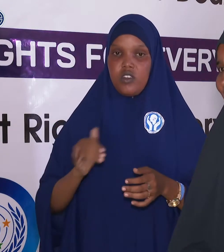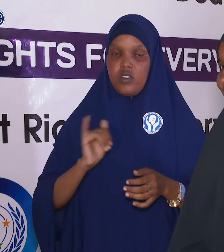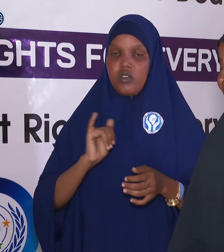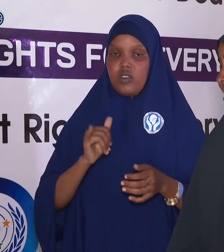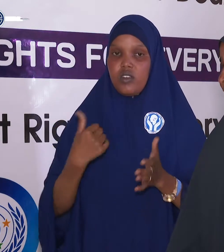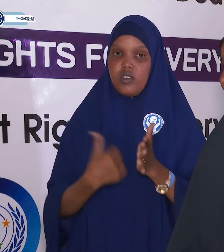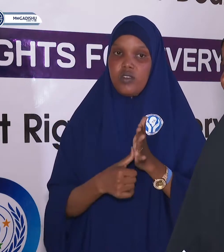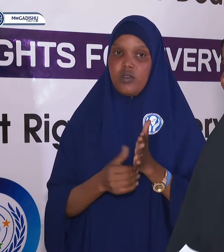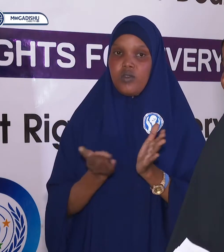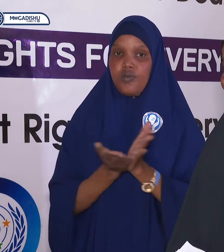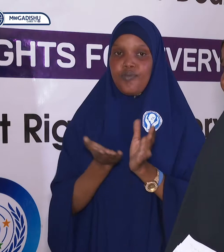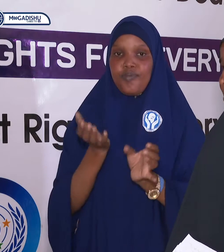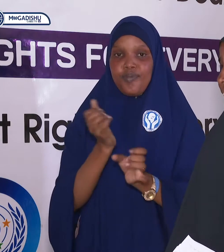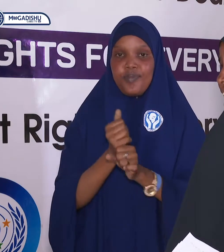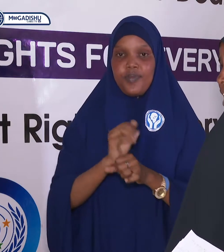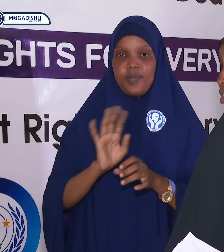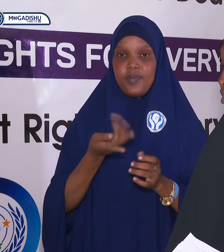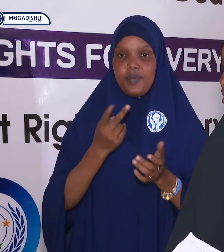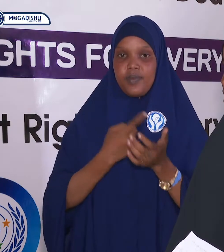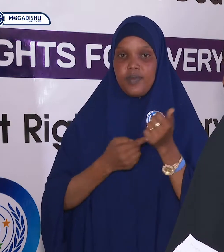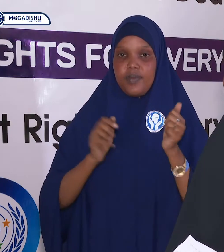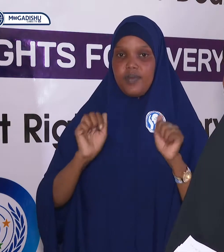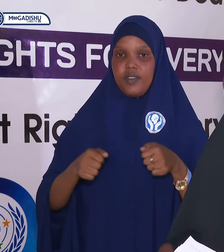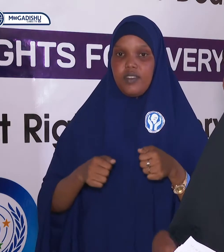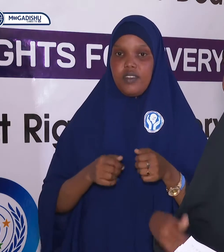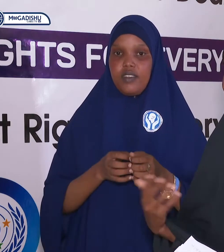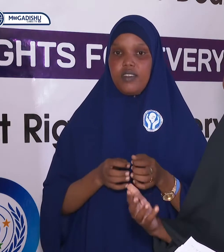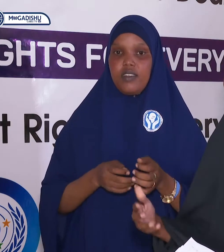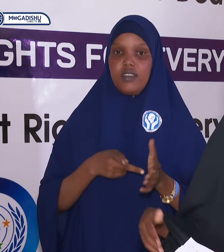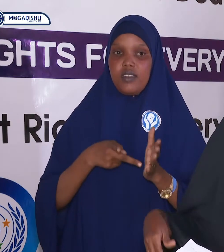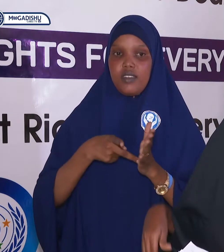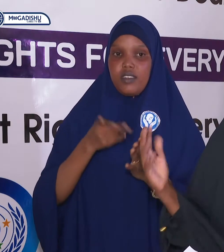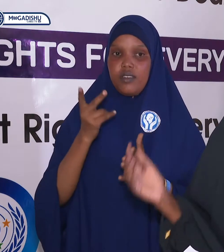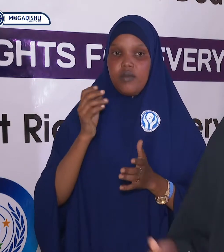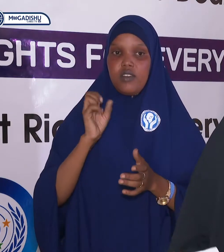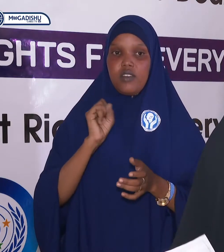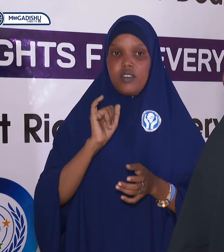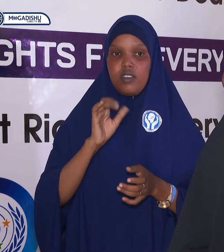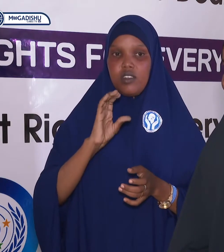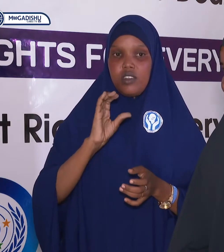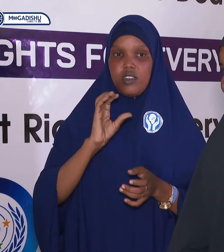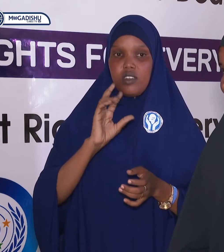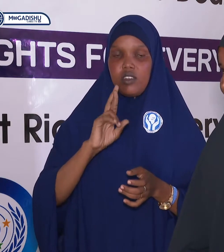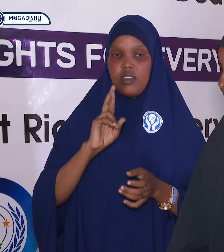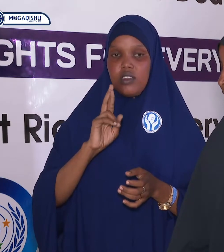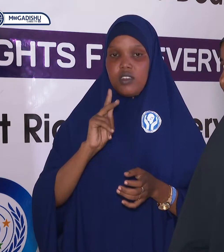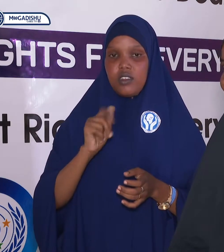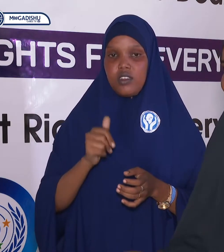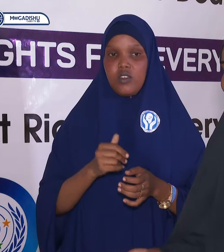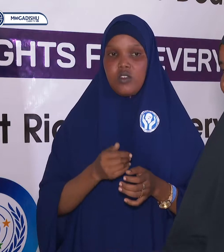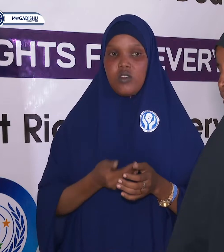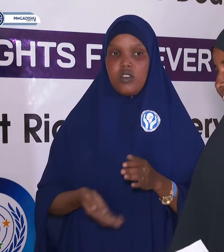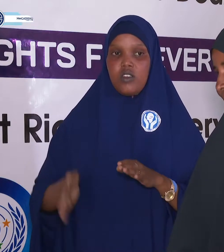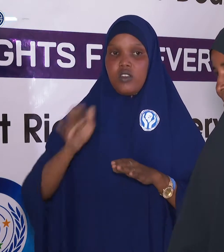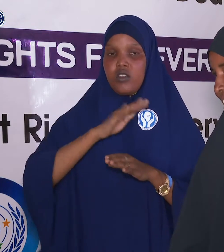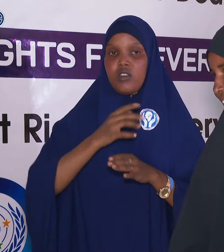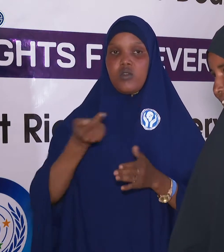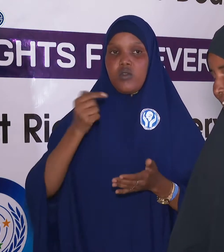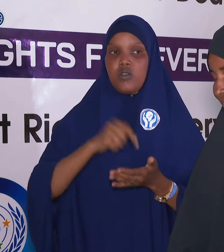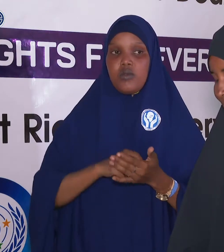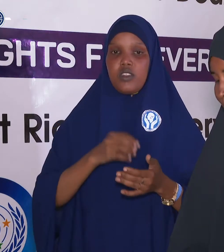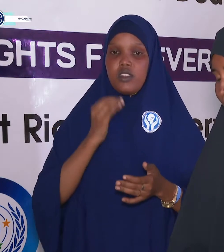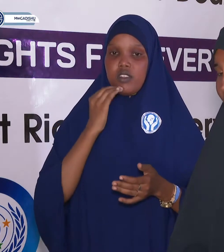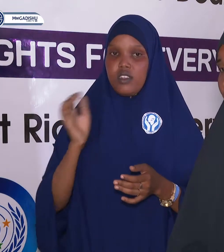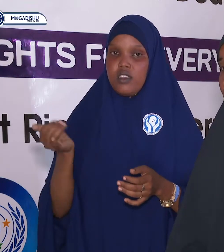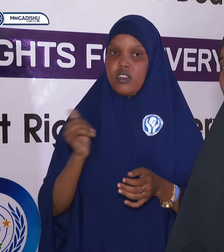mid ah qiimaha oo sicirka sare u kac ku yimid sicirka sida haysata bulshada qeybeed